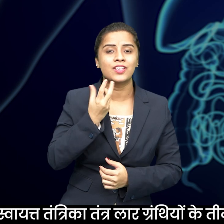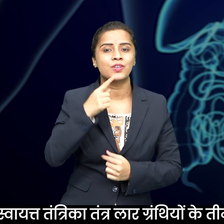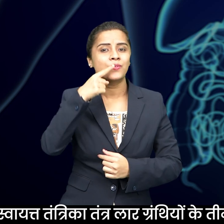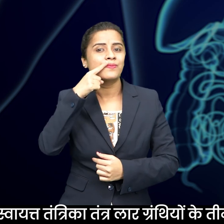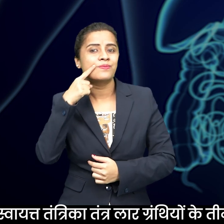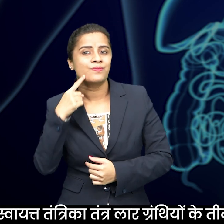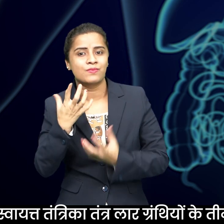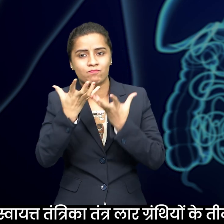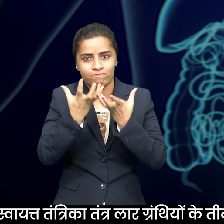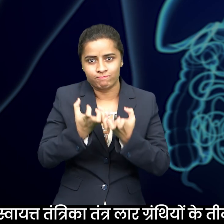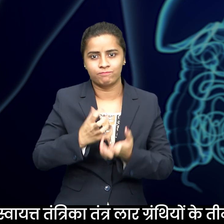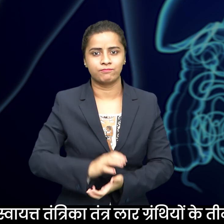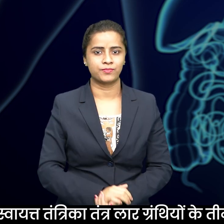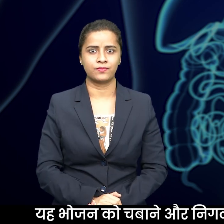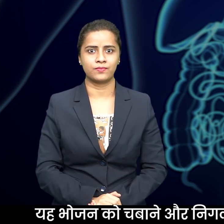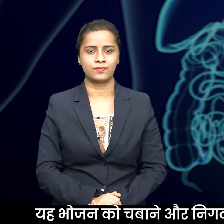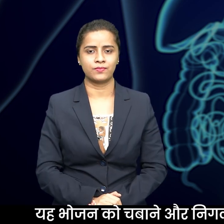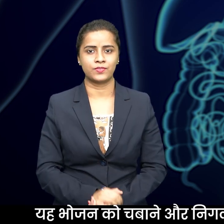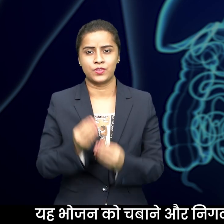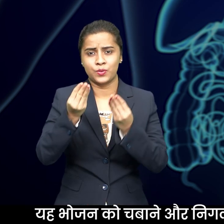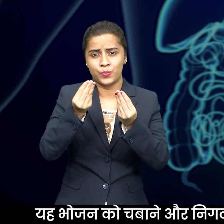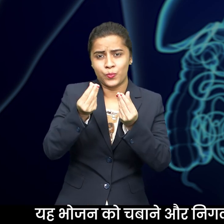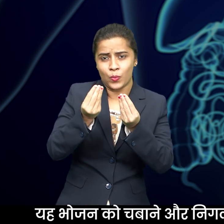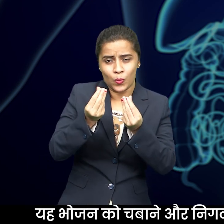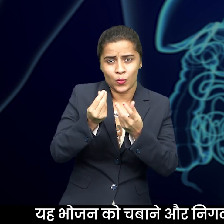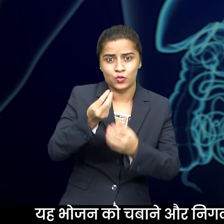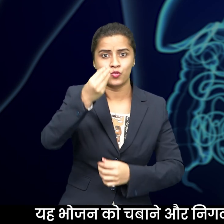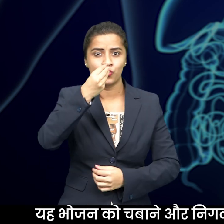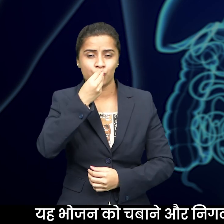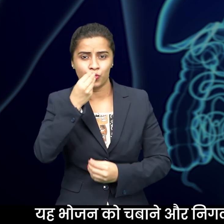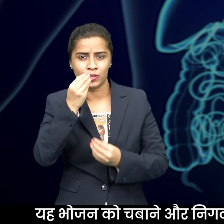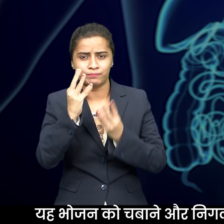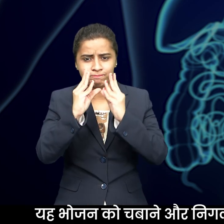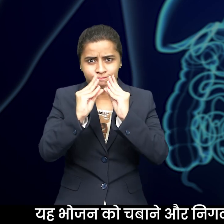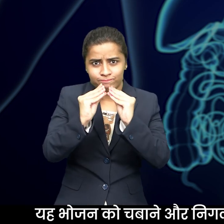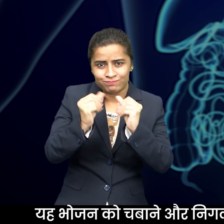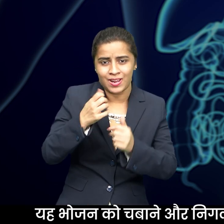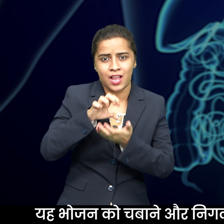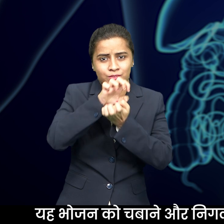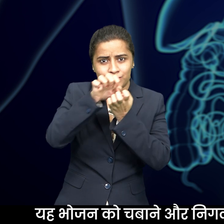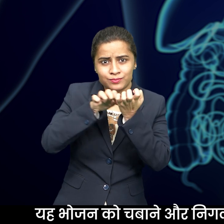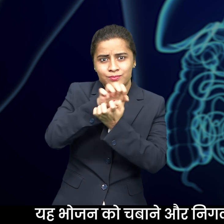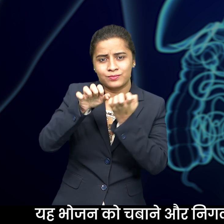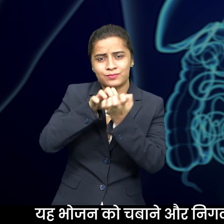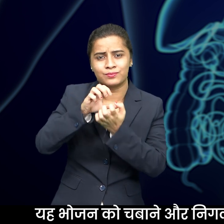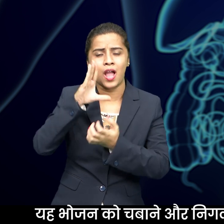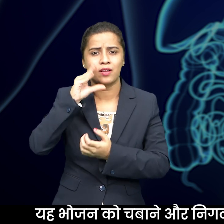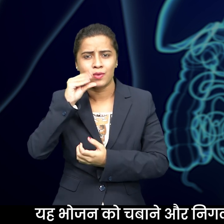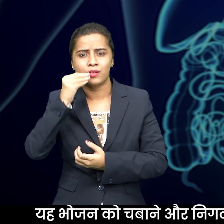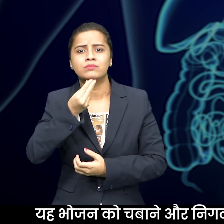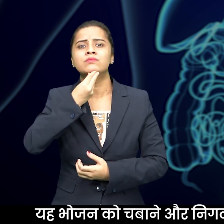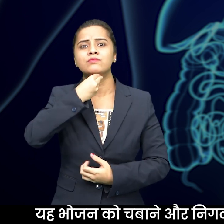की अनुमति देती है। यह भोजन को चबाने और निगलने को